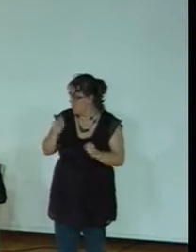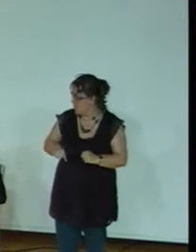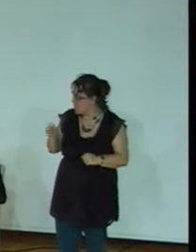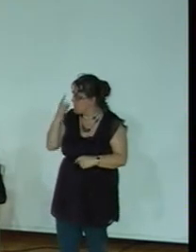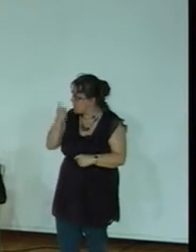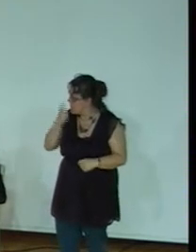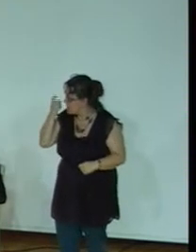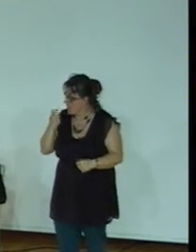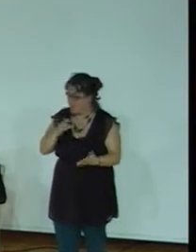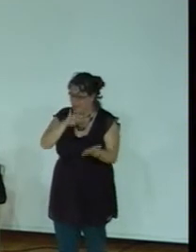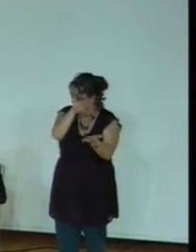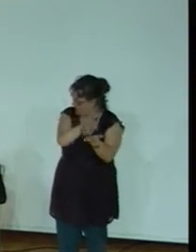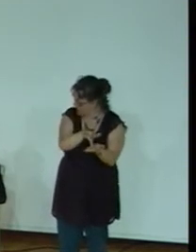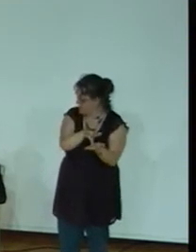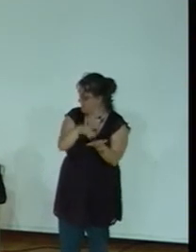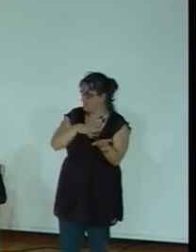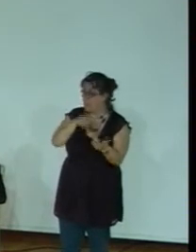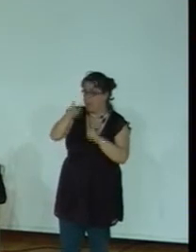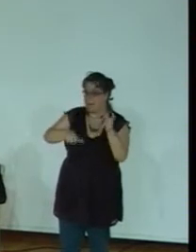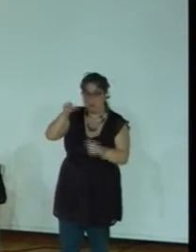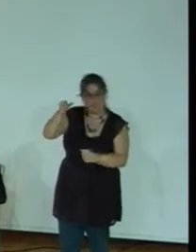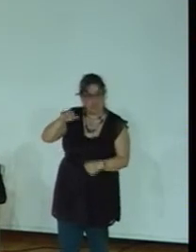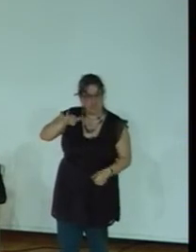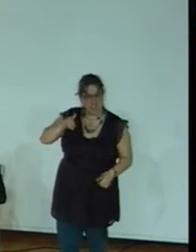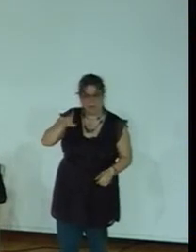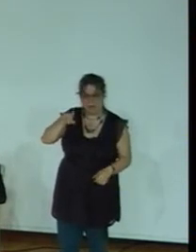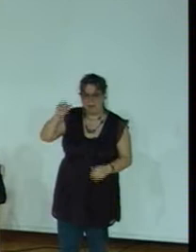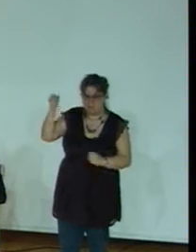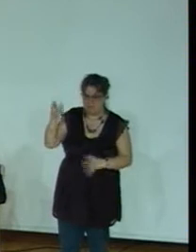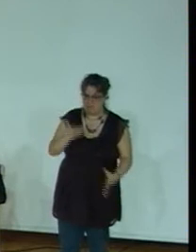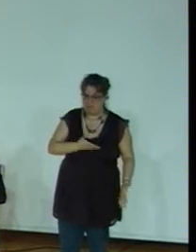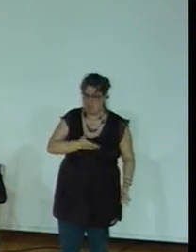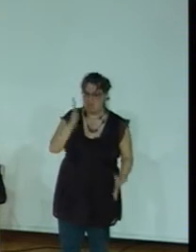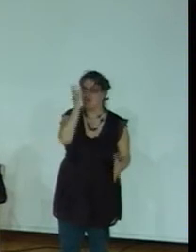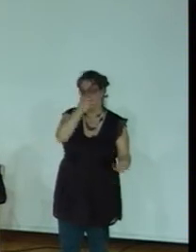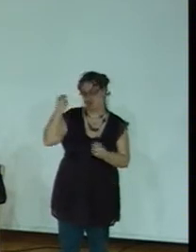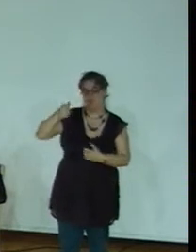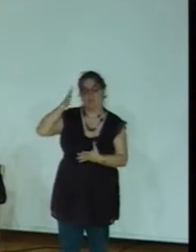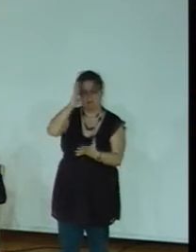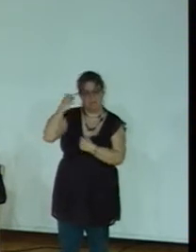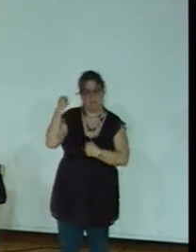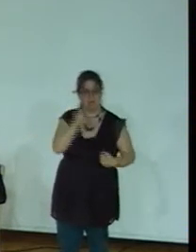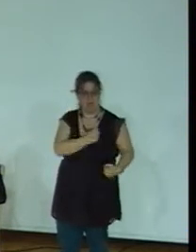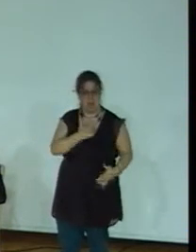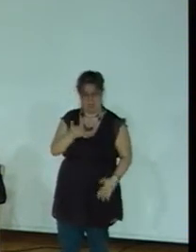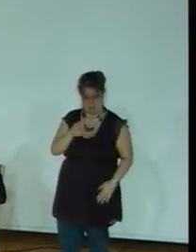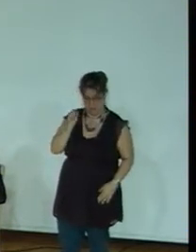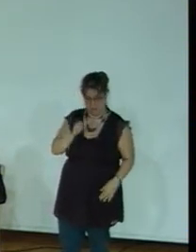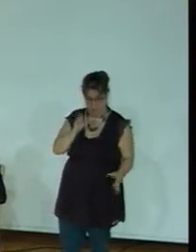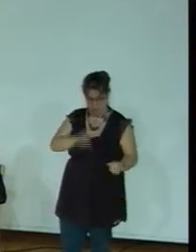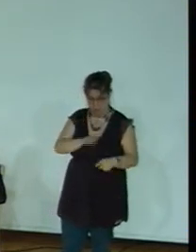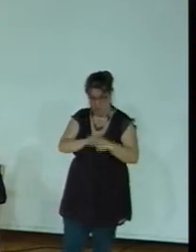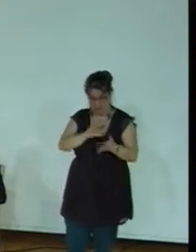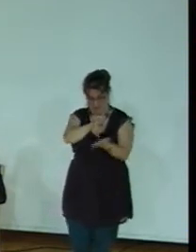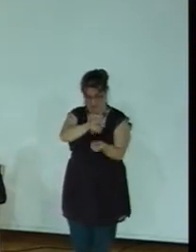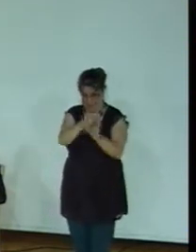les djihadistes. Est-ce que c'est facile au sein d'un pays de censurer un site et est-ce